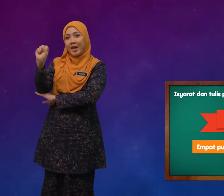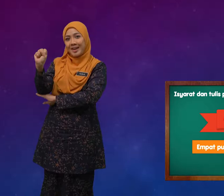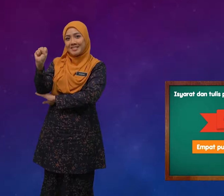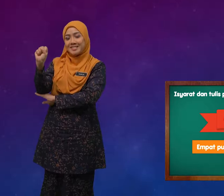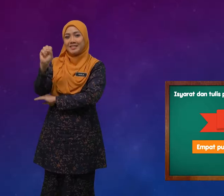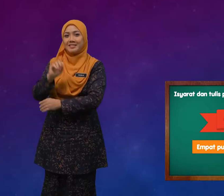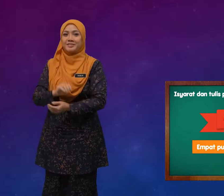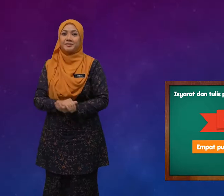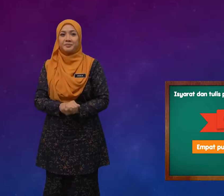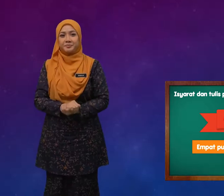PERATUS.